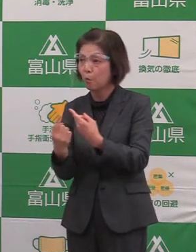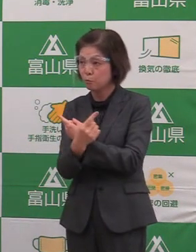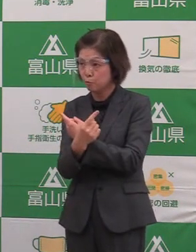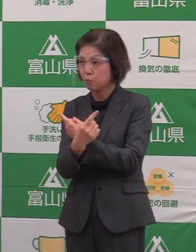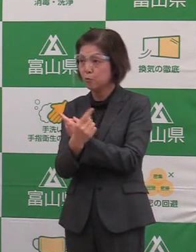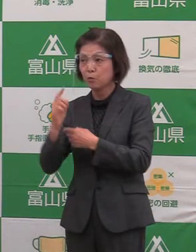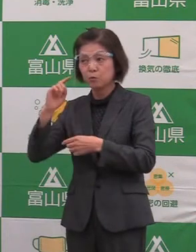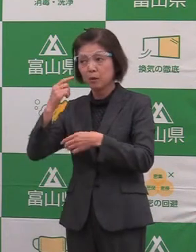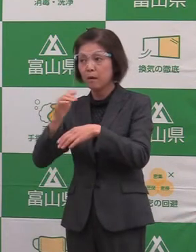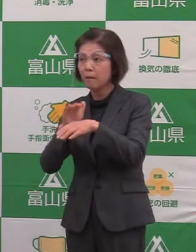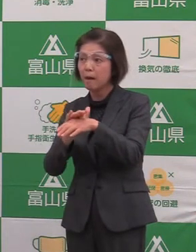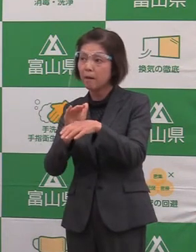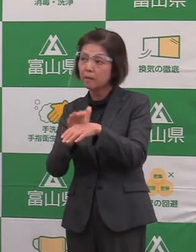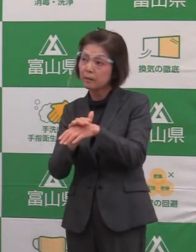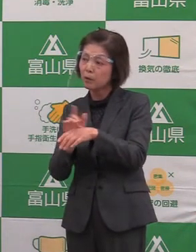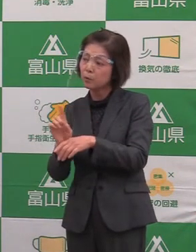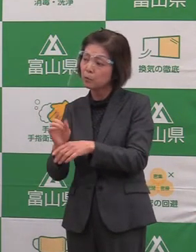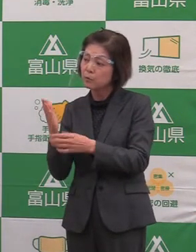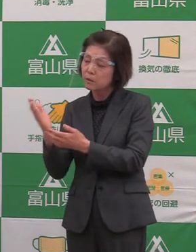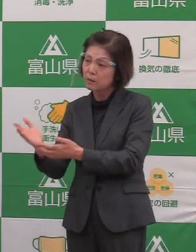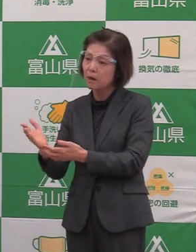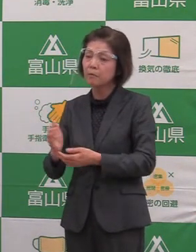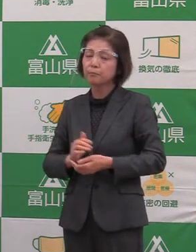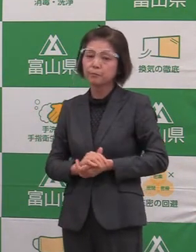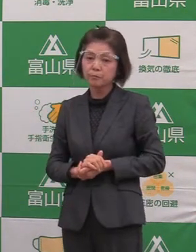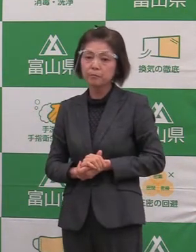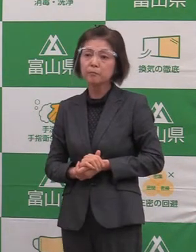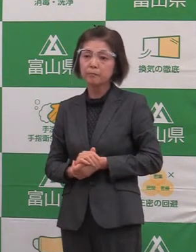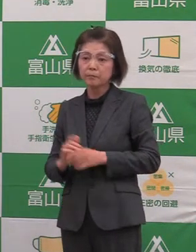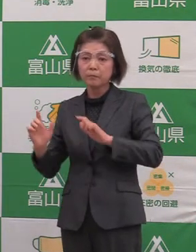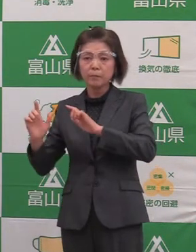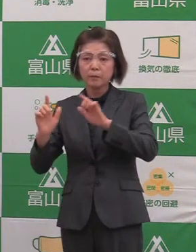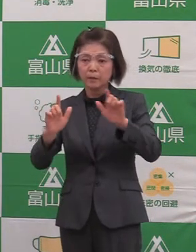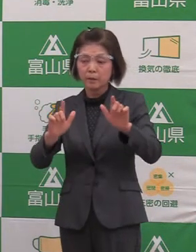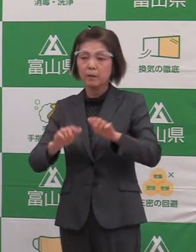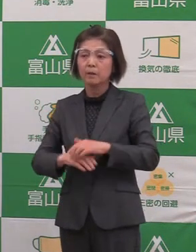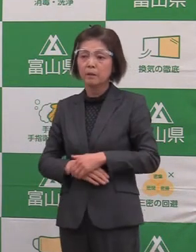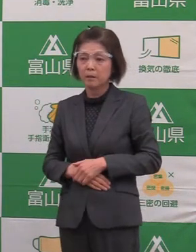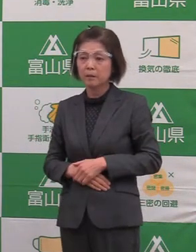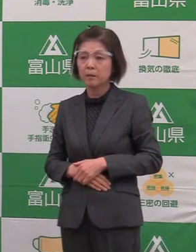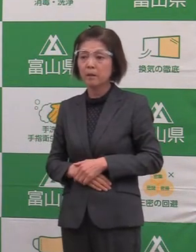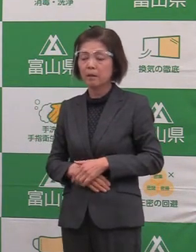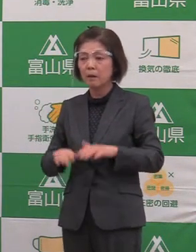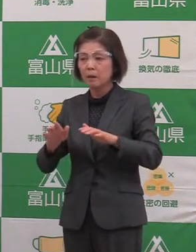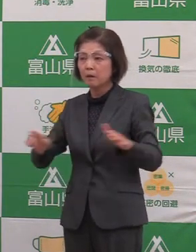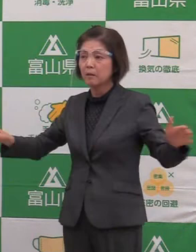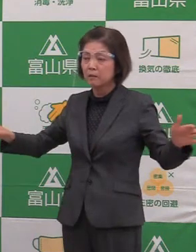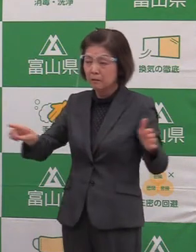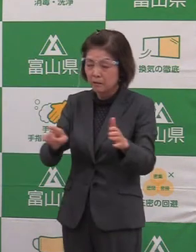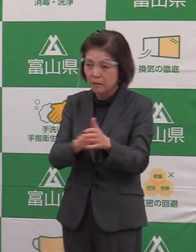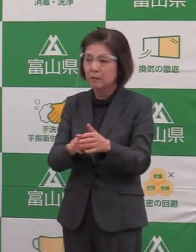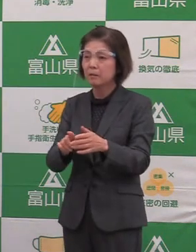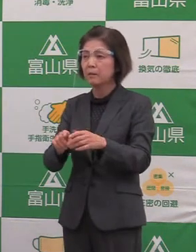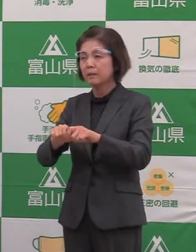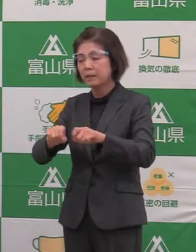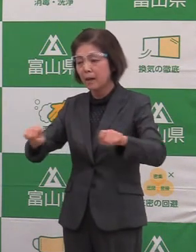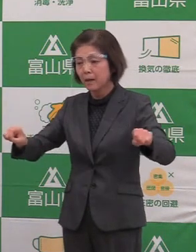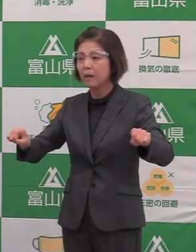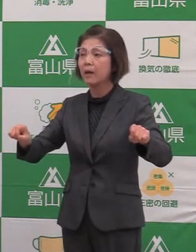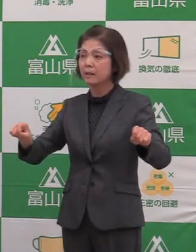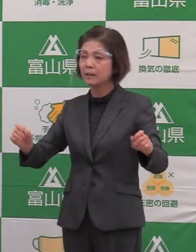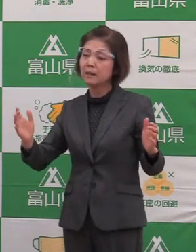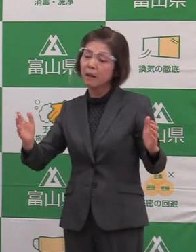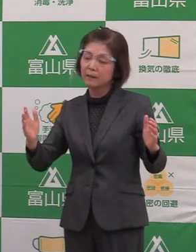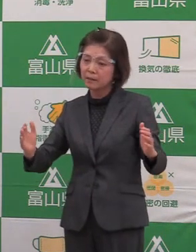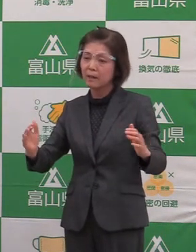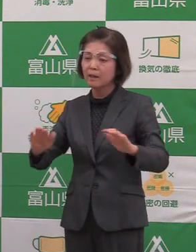するんですけど、そこはどうなんでしょう。 そうですね、でもこれでかなり長い間本当に落ち着いた状況が続いてい